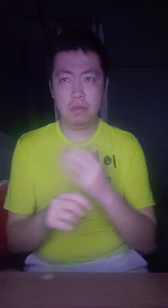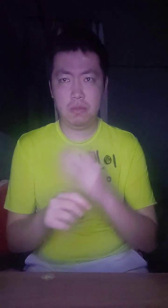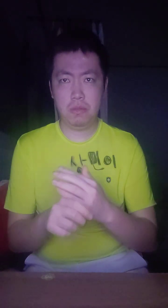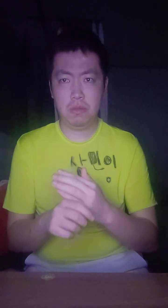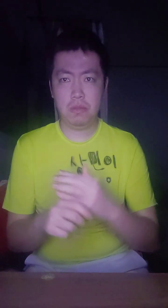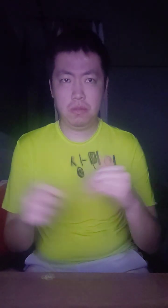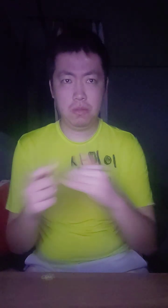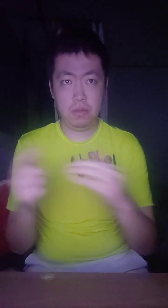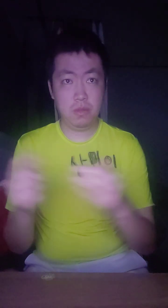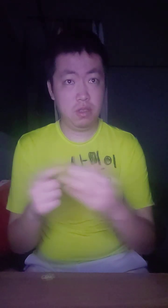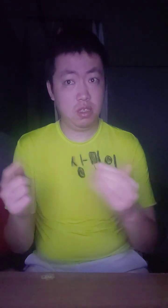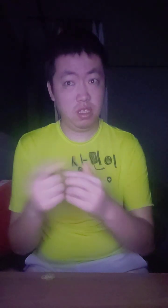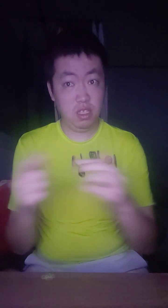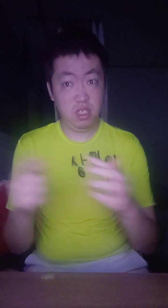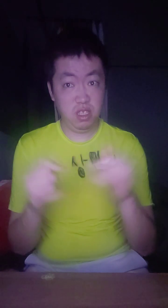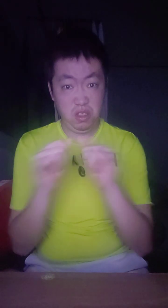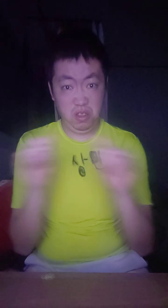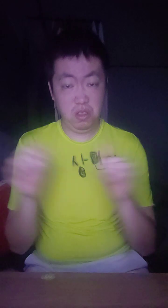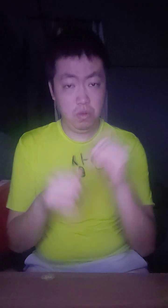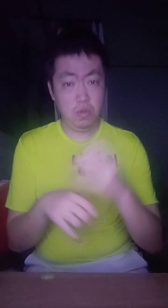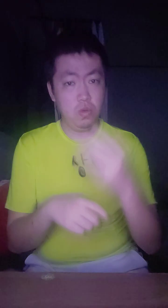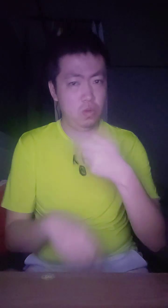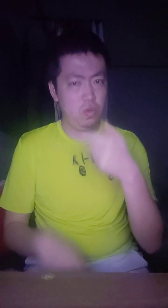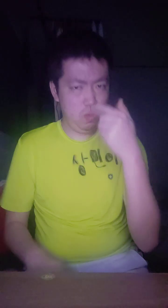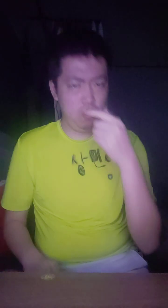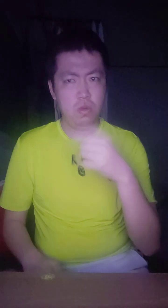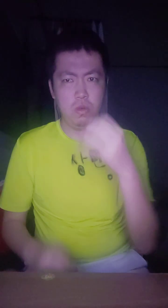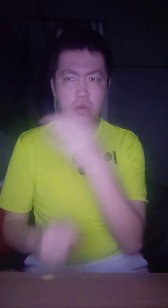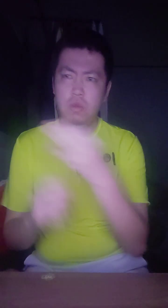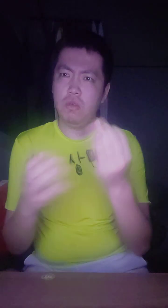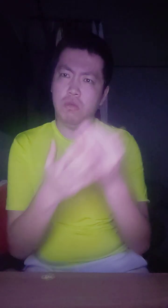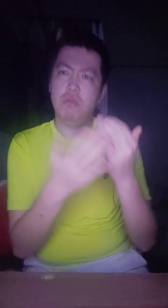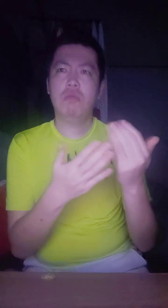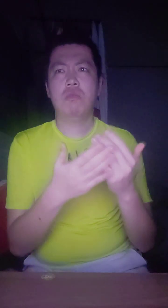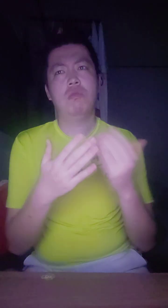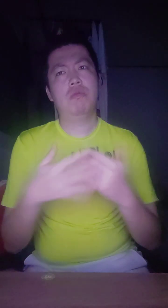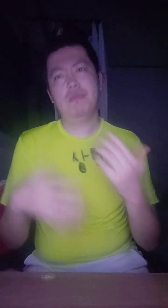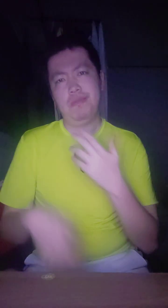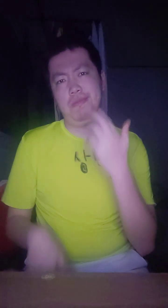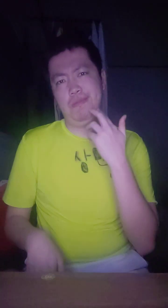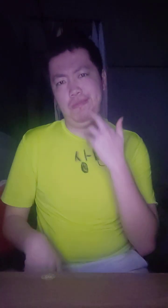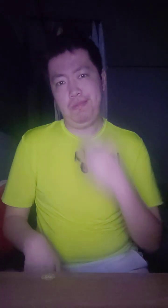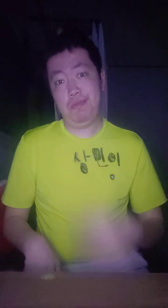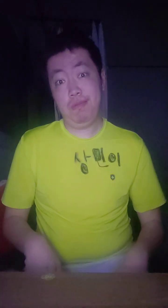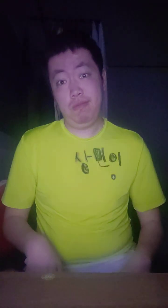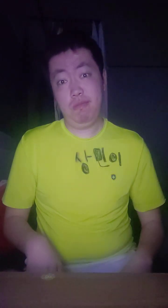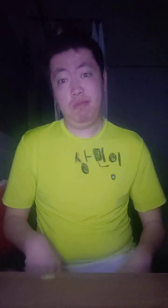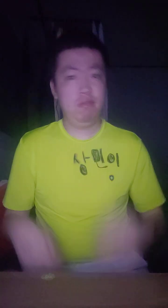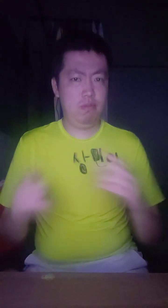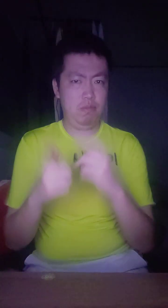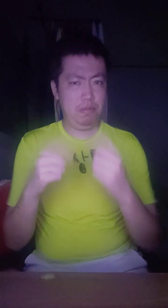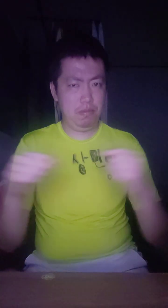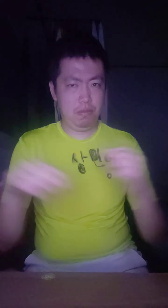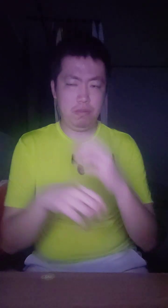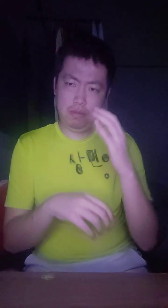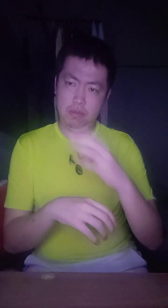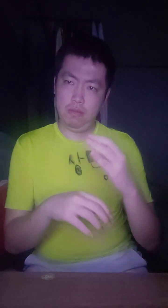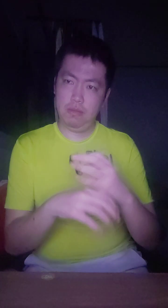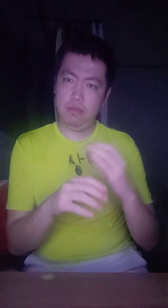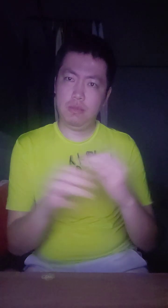그 장소에 있었던 사람이 피해자가 되는 거예요. 훨씬 더 책임이 무거워야 된다는 생각이. 무차별 범죄를 별도로 유형화해